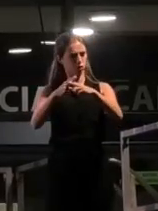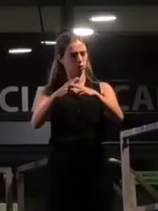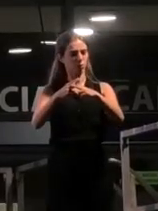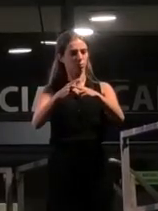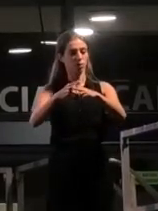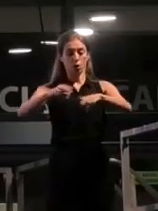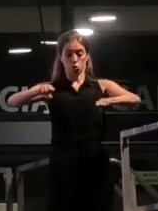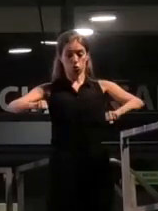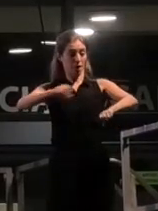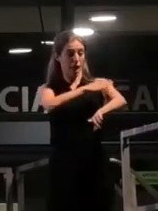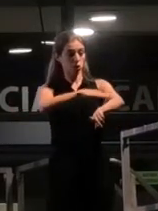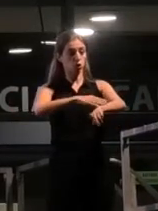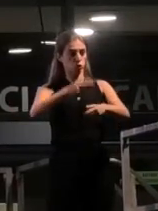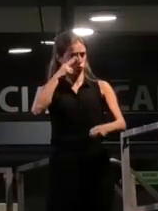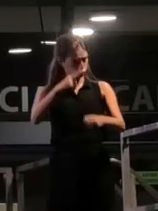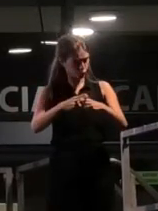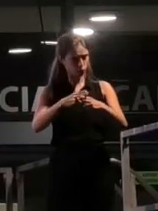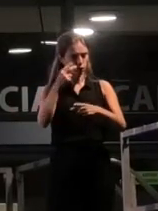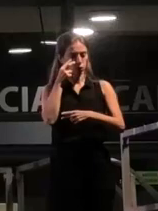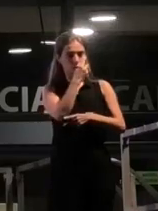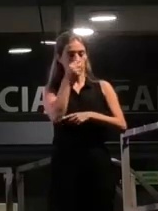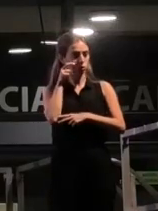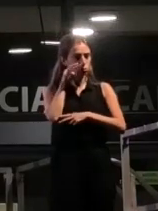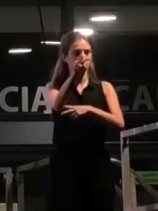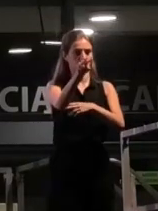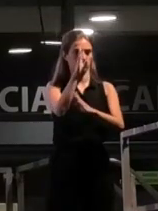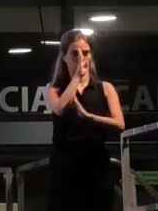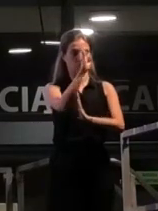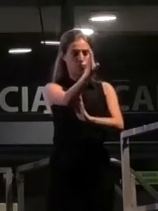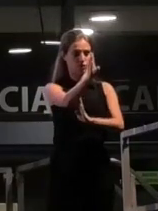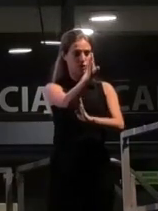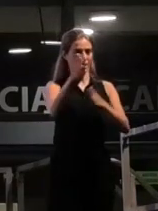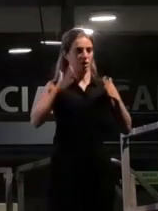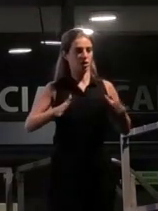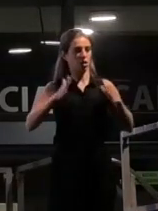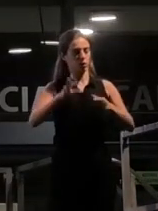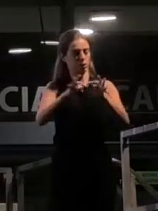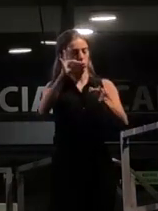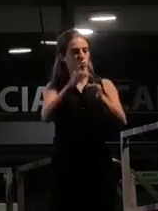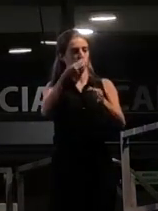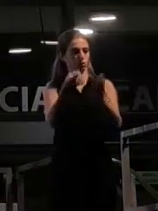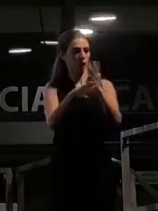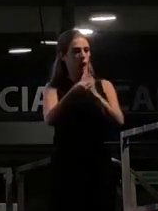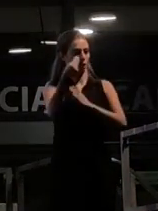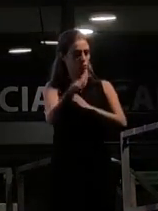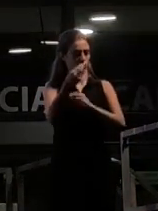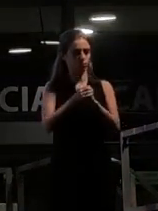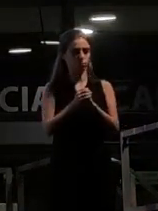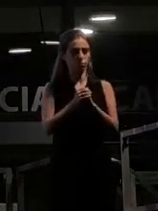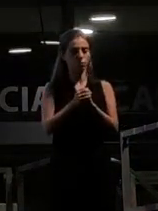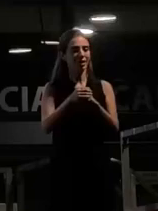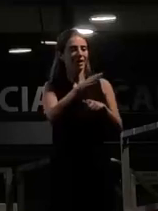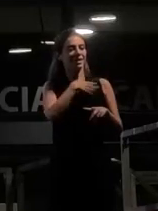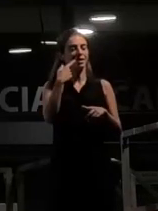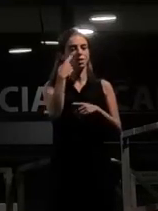Uns braços forts, una mirada decidida cap endavant i unes robes ben teixides. Un